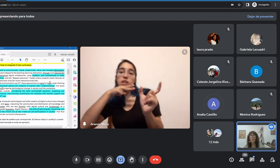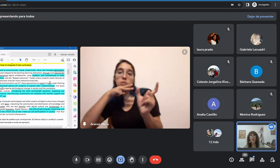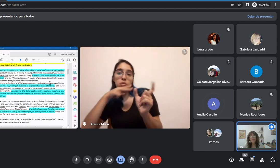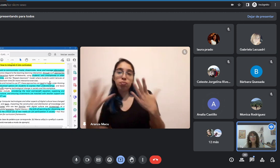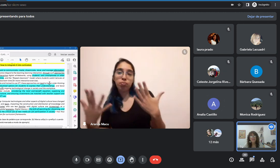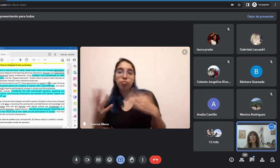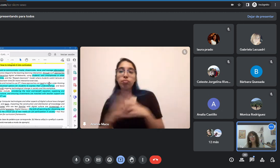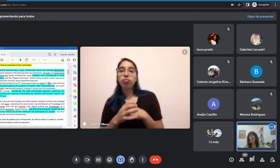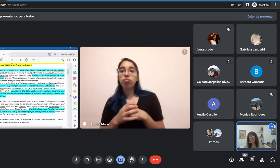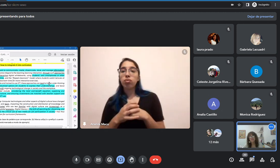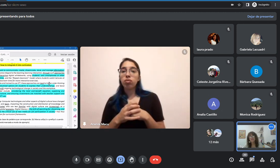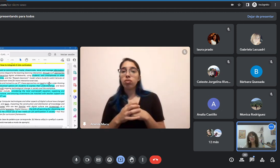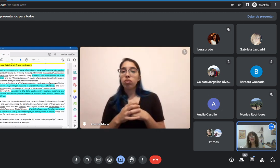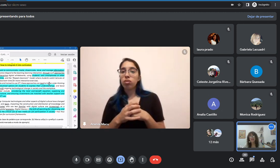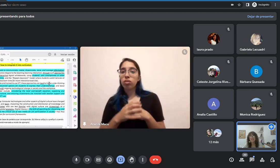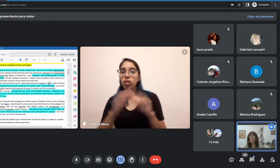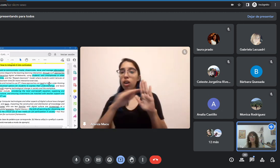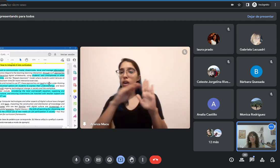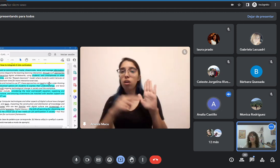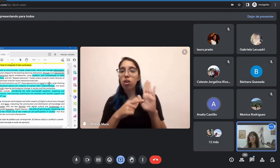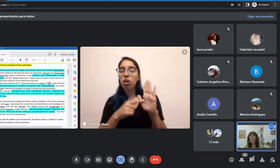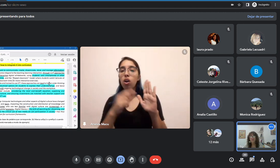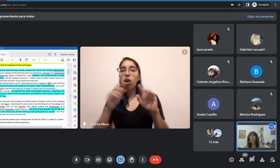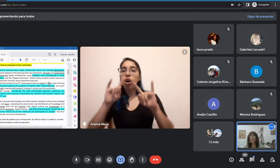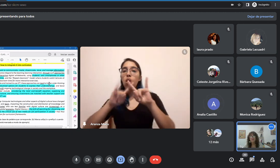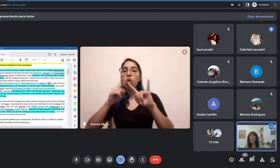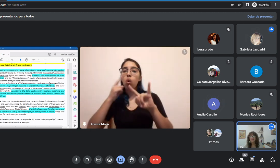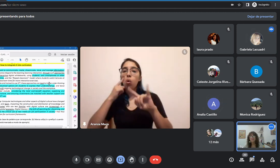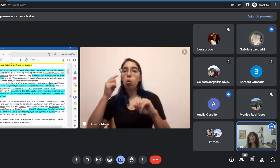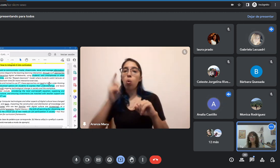with, ¿qué es?